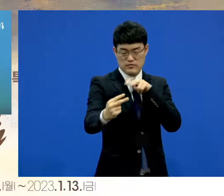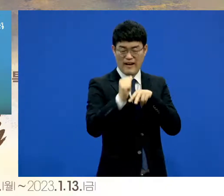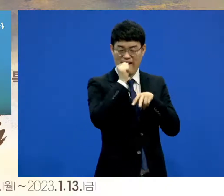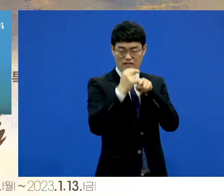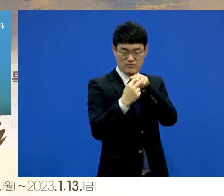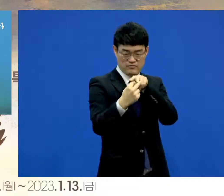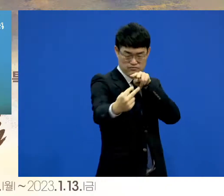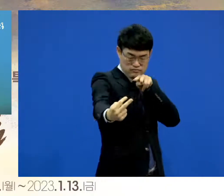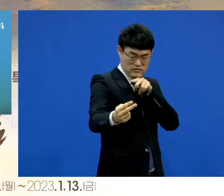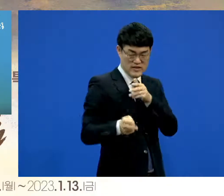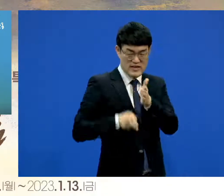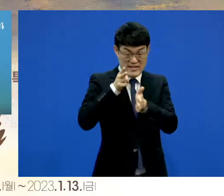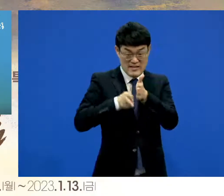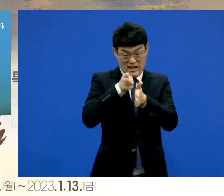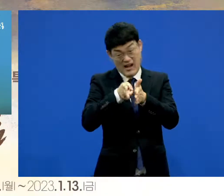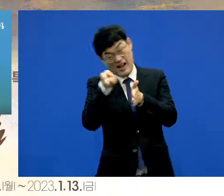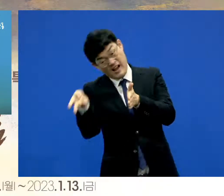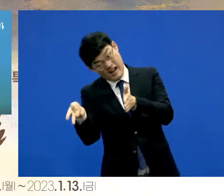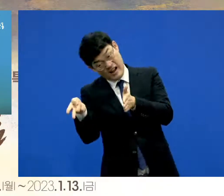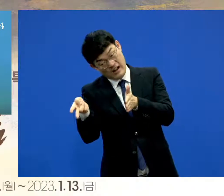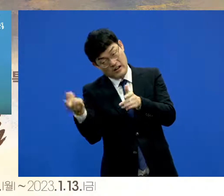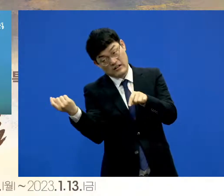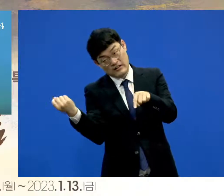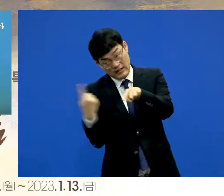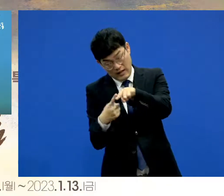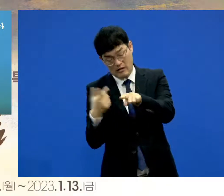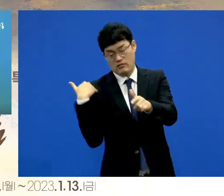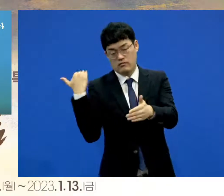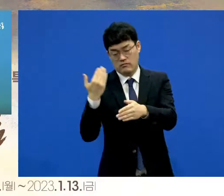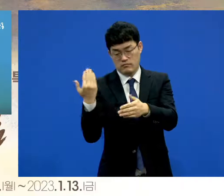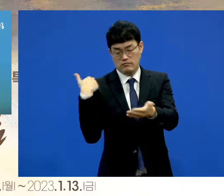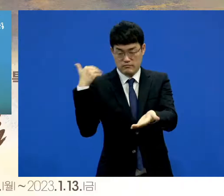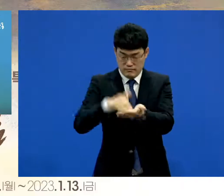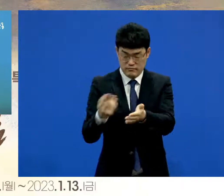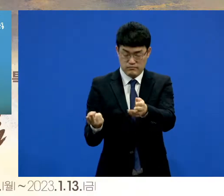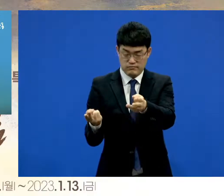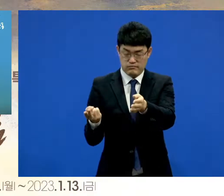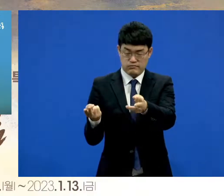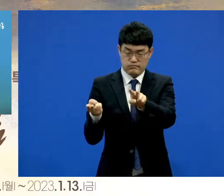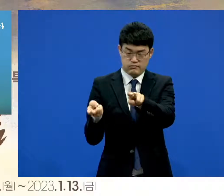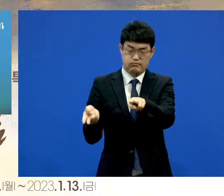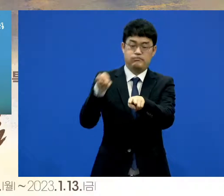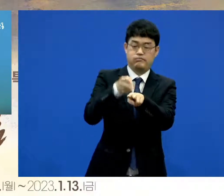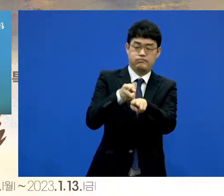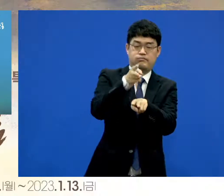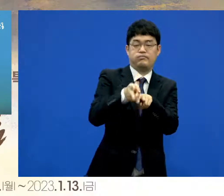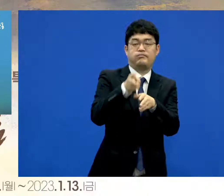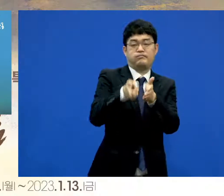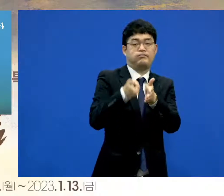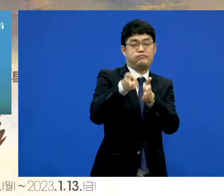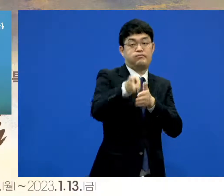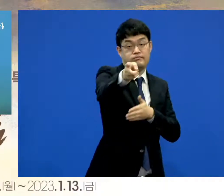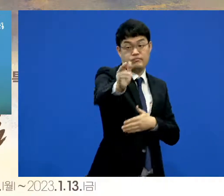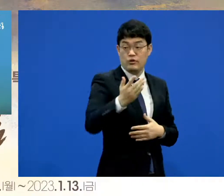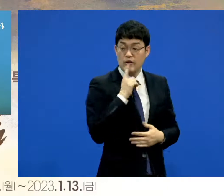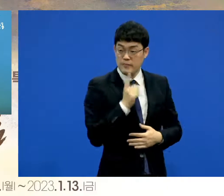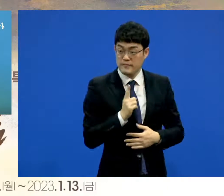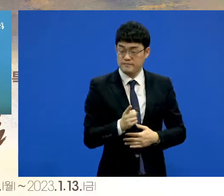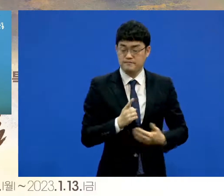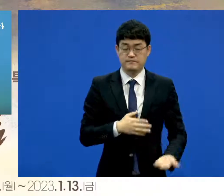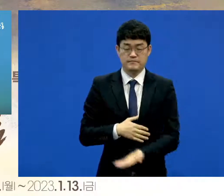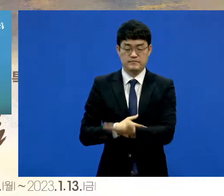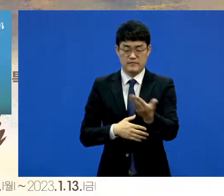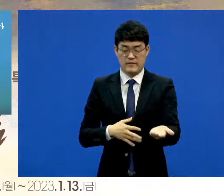그래서 인간은 두 종류입니다. 하나님을 떠나가는 인간, 그리고 하나님에게로 돌아오는 인간, 두 종류.